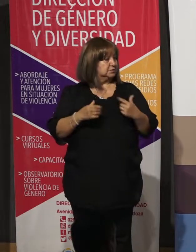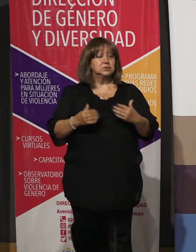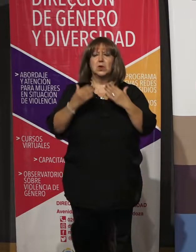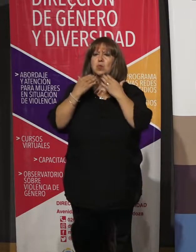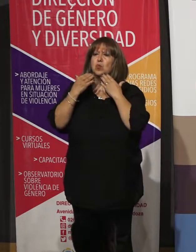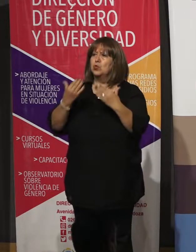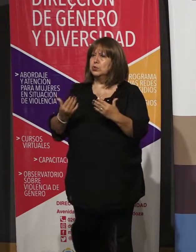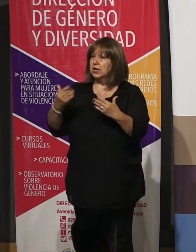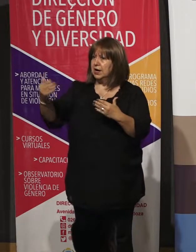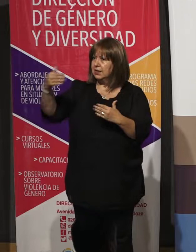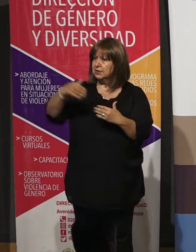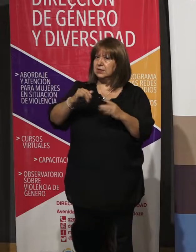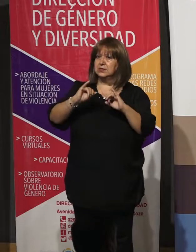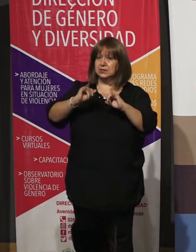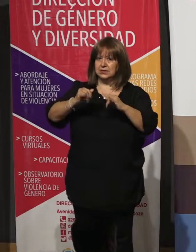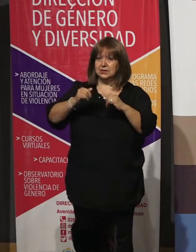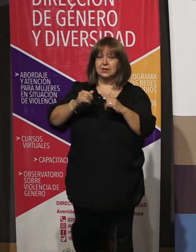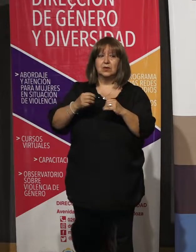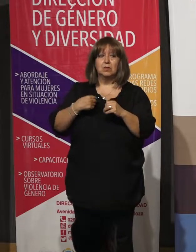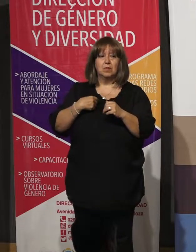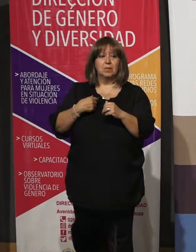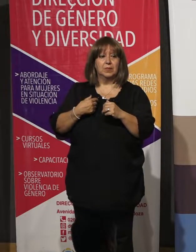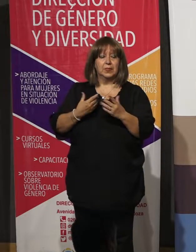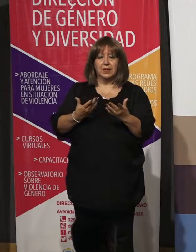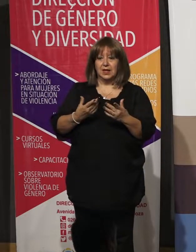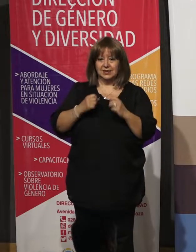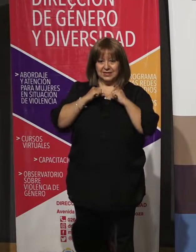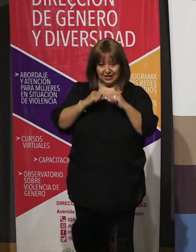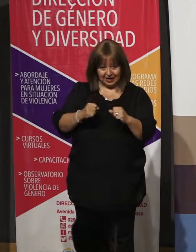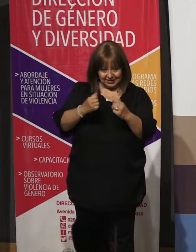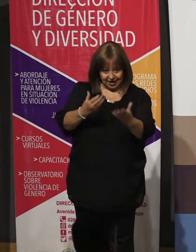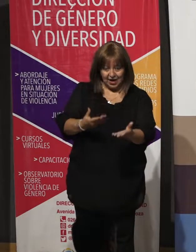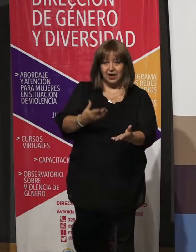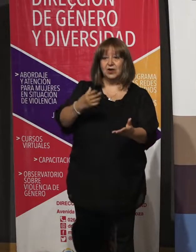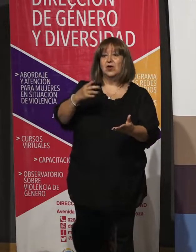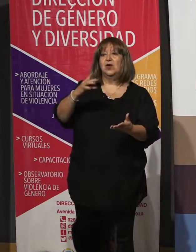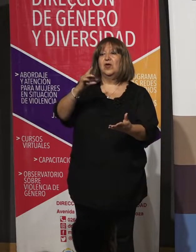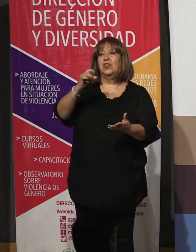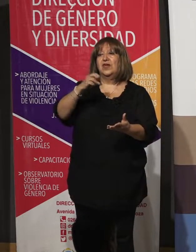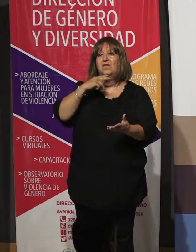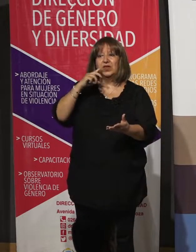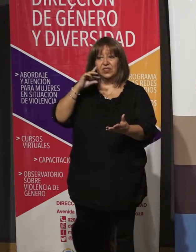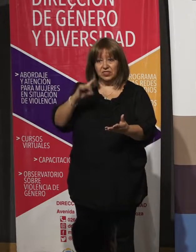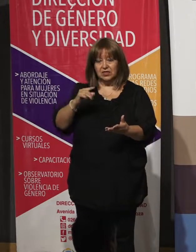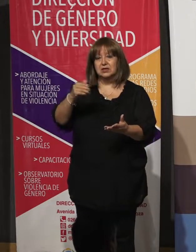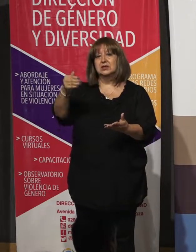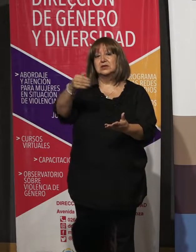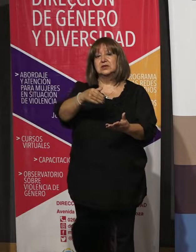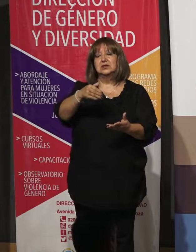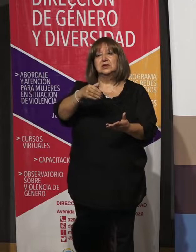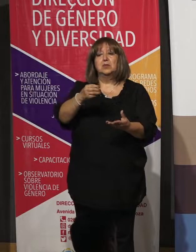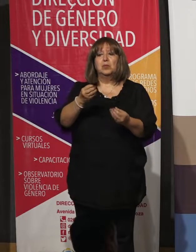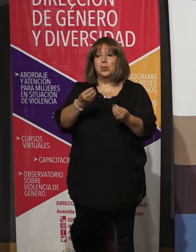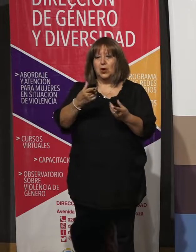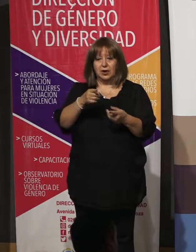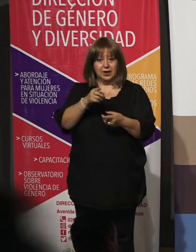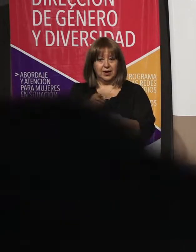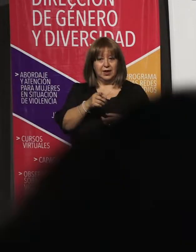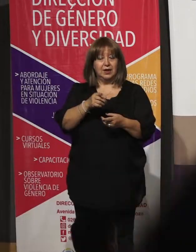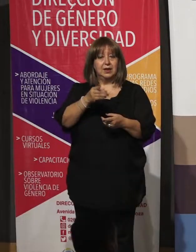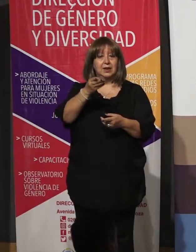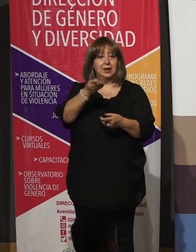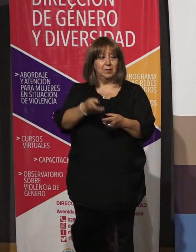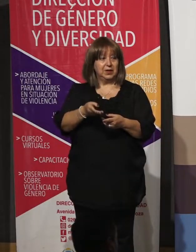Agradezco enormemente tener hoy aquí al secretario legislativo David Sáez, quien